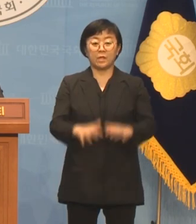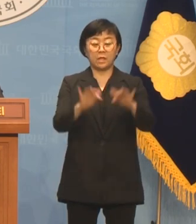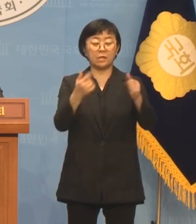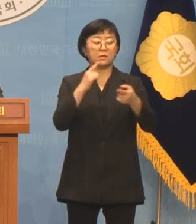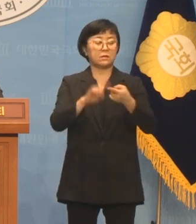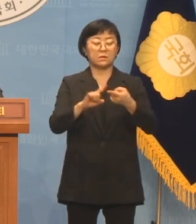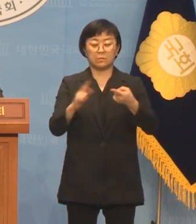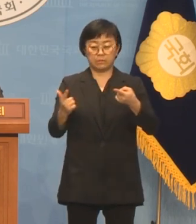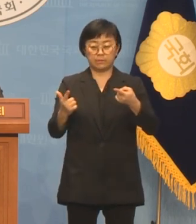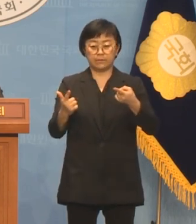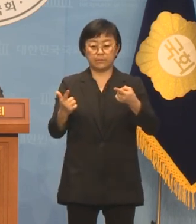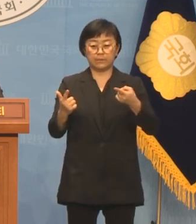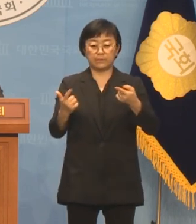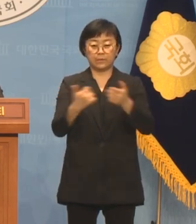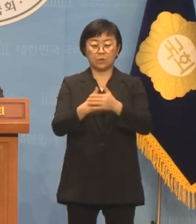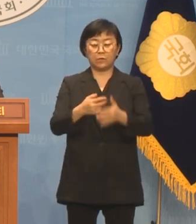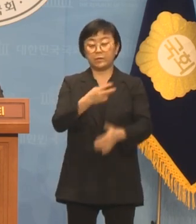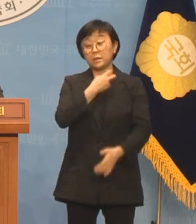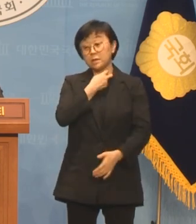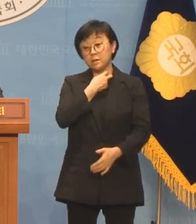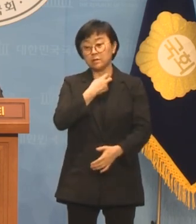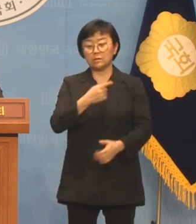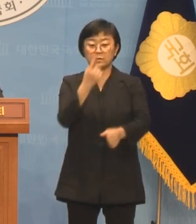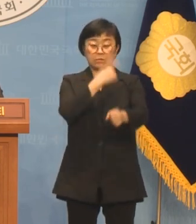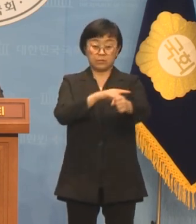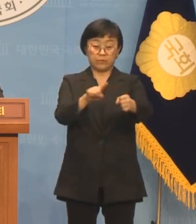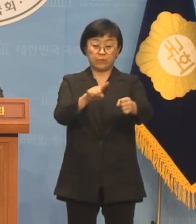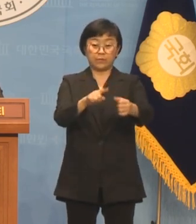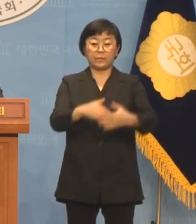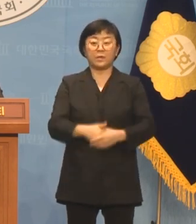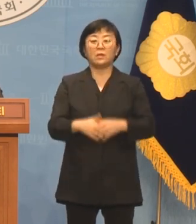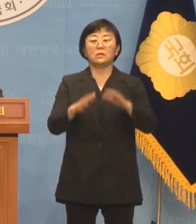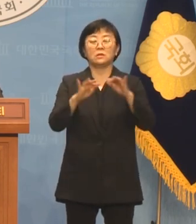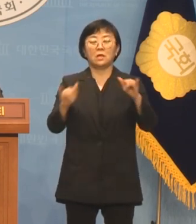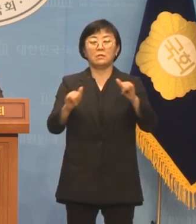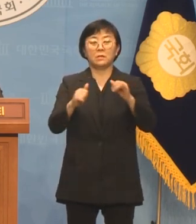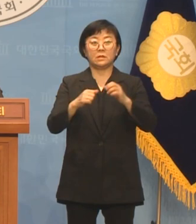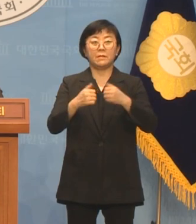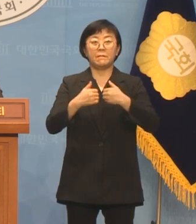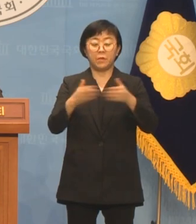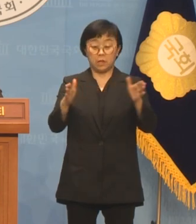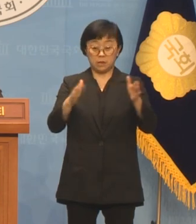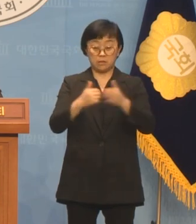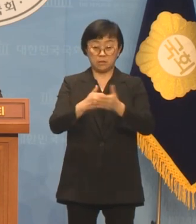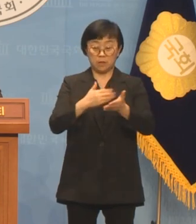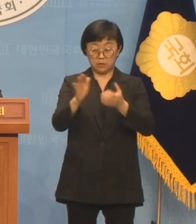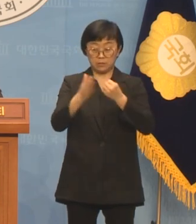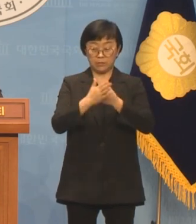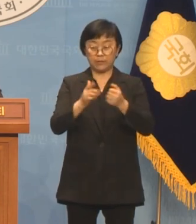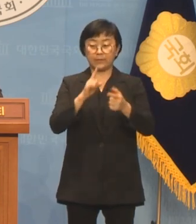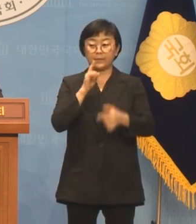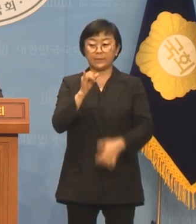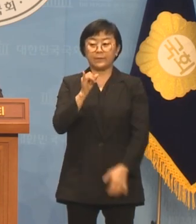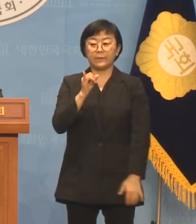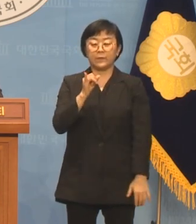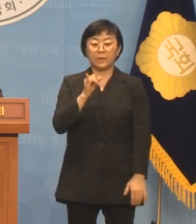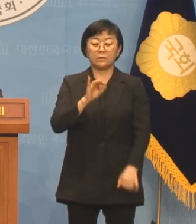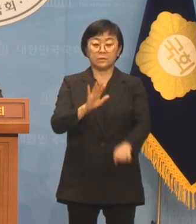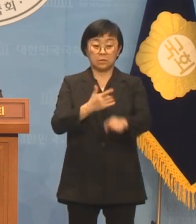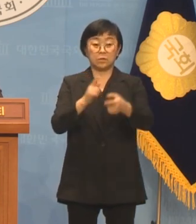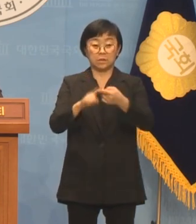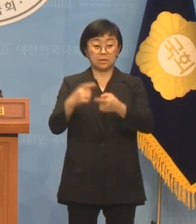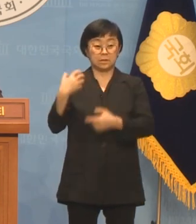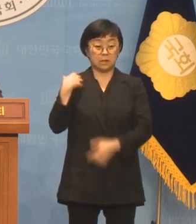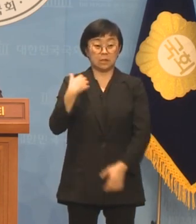비인간적인 비열함, 배신, 무능함, 사람을 함부로 버리고 내치는 비정함, 잘못에